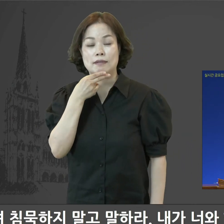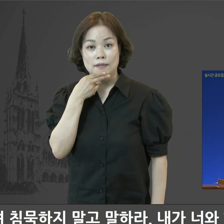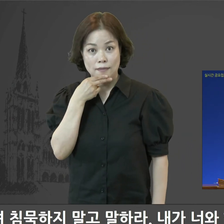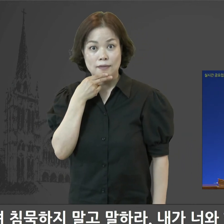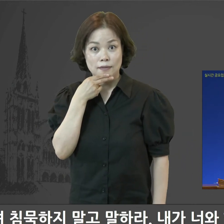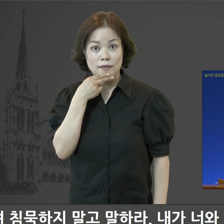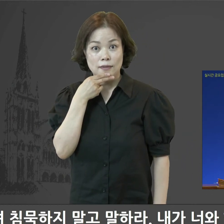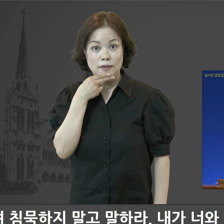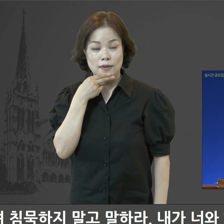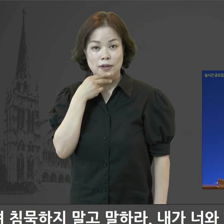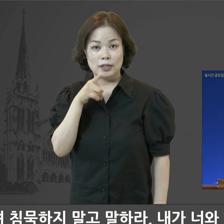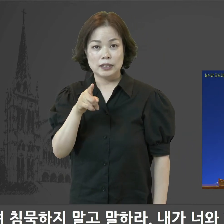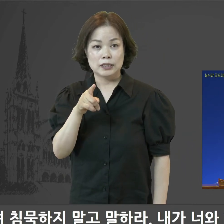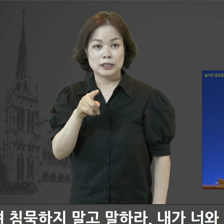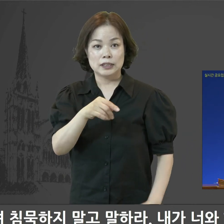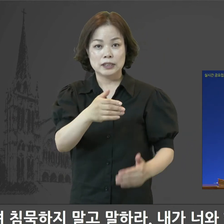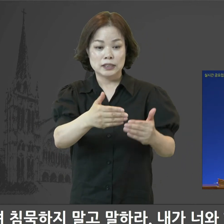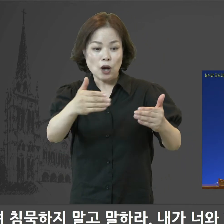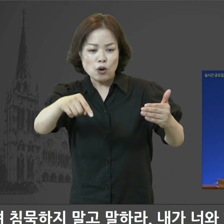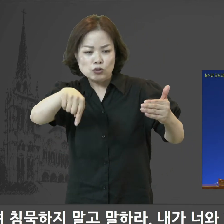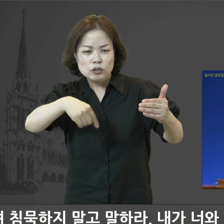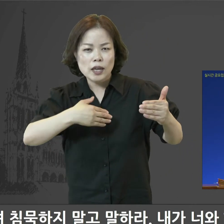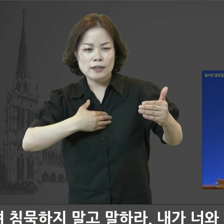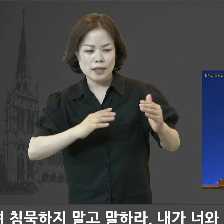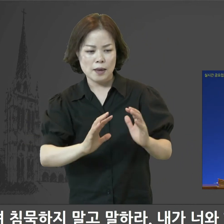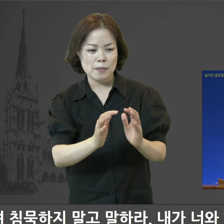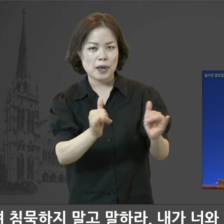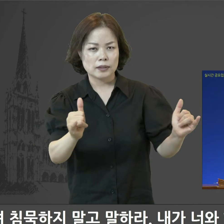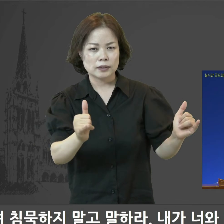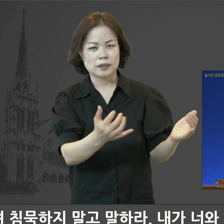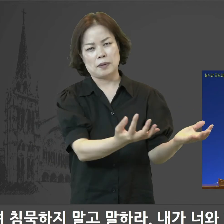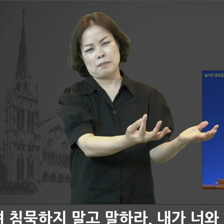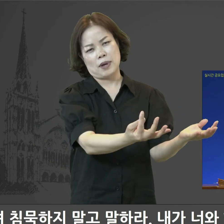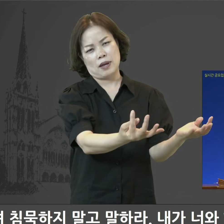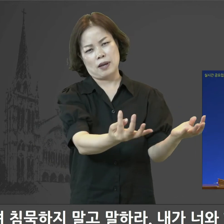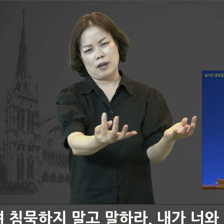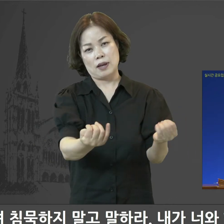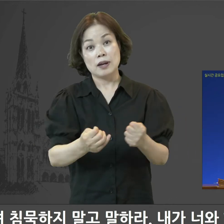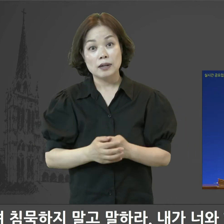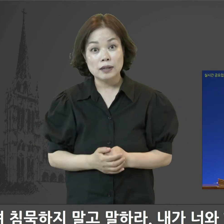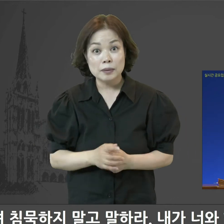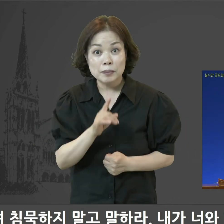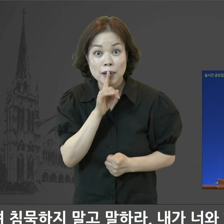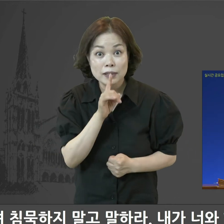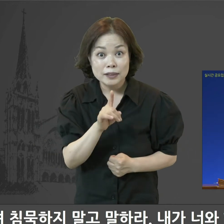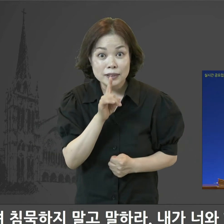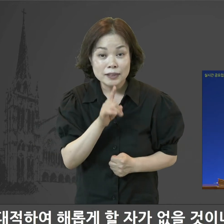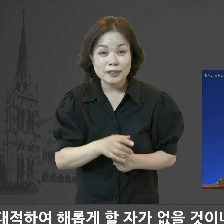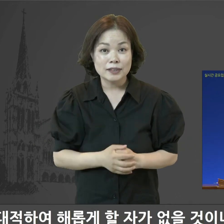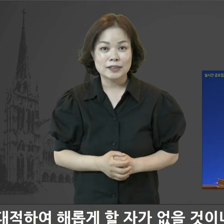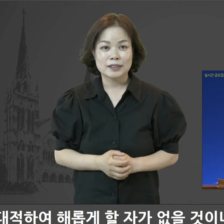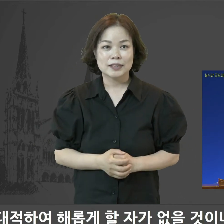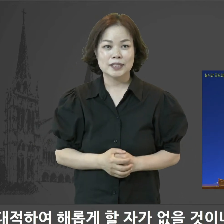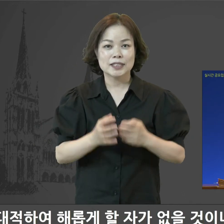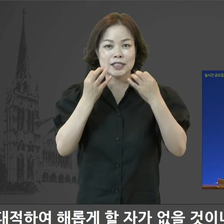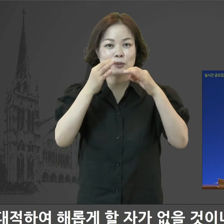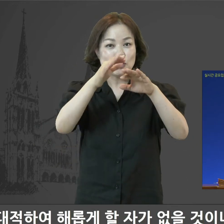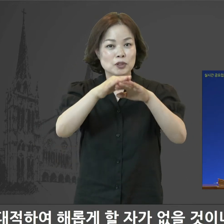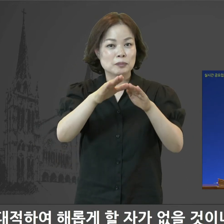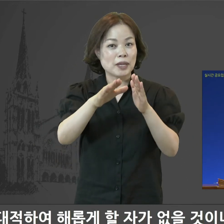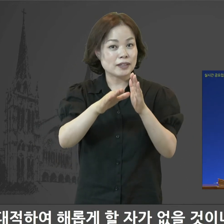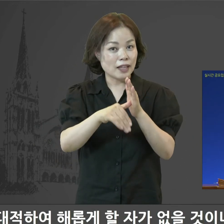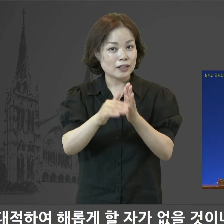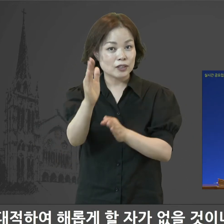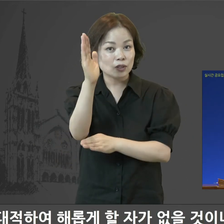이는 이 성중에 내 백성이 많음이라. 이 말씀, 이 금요 집회 강단을